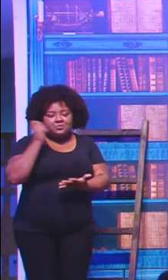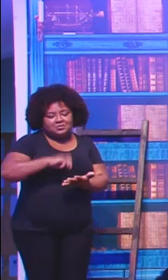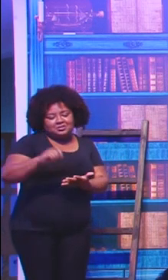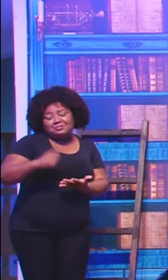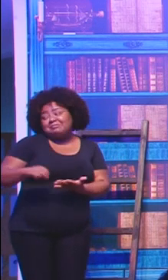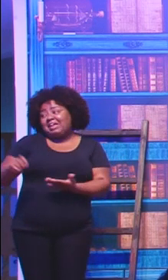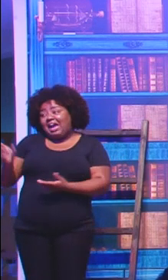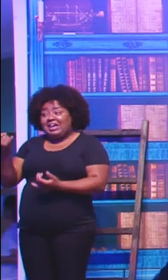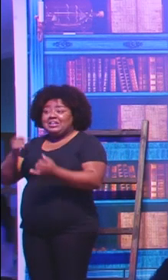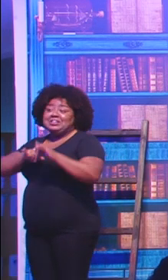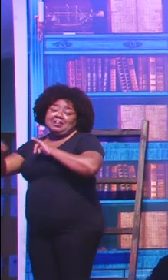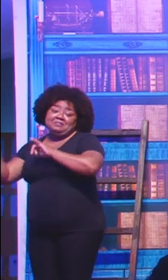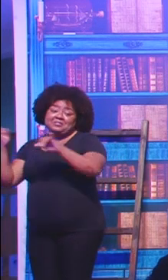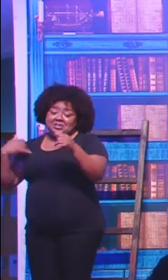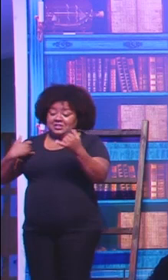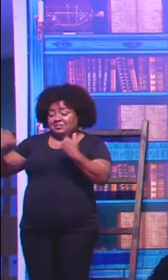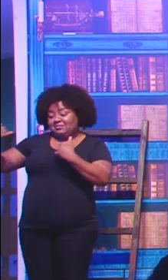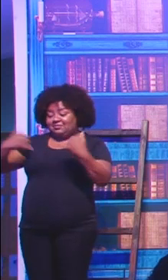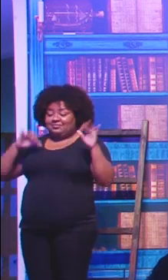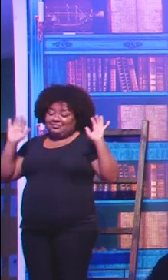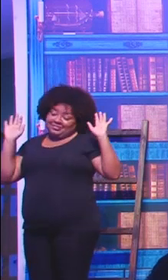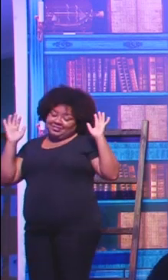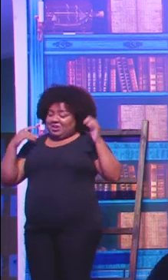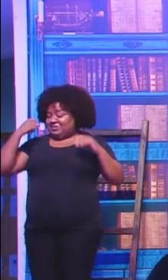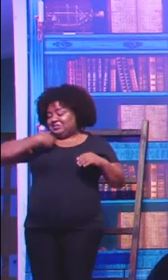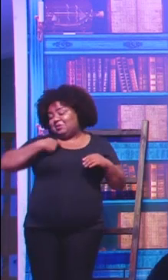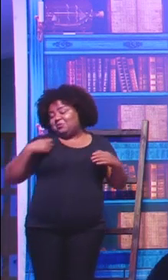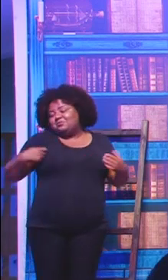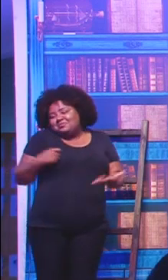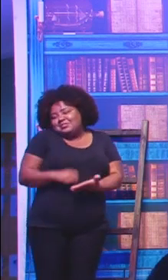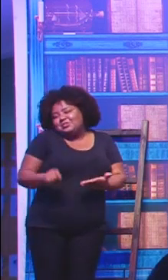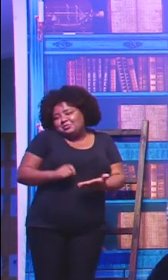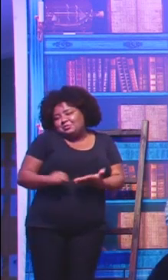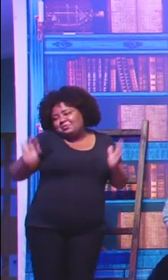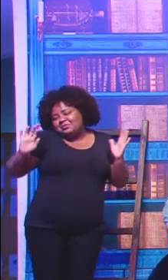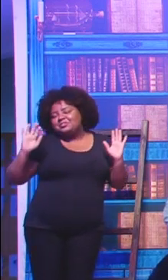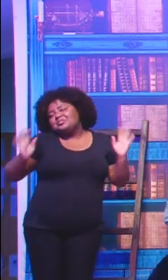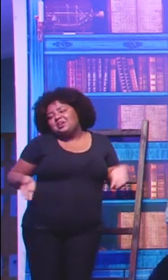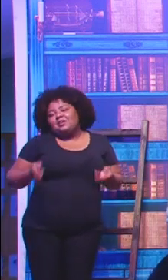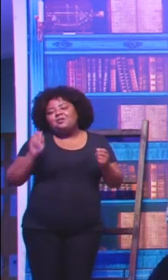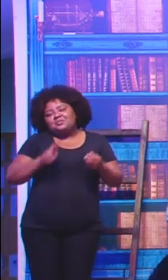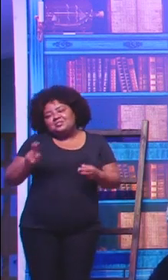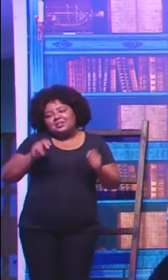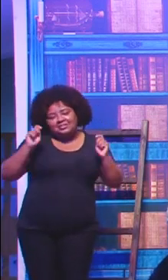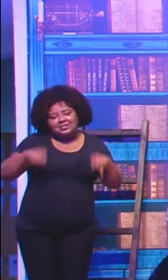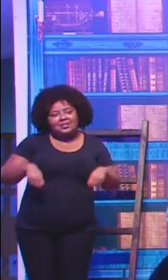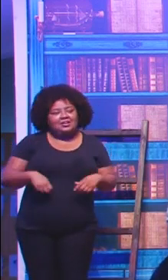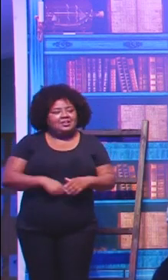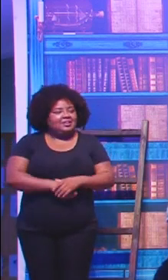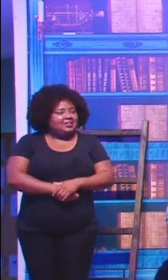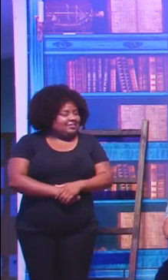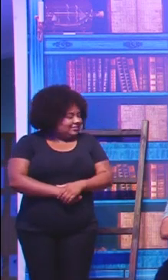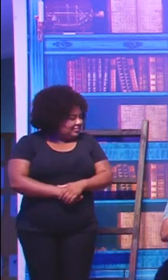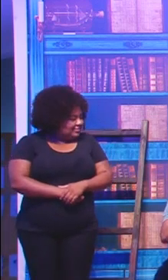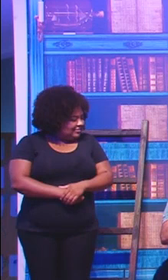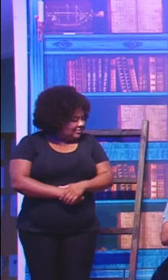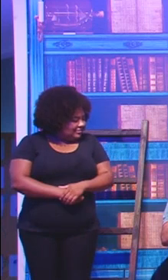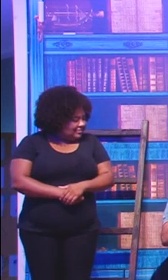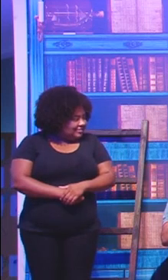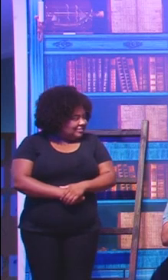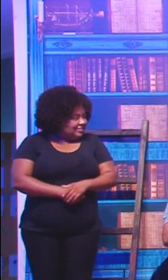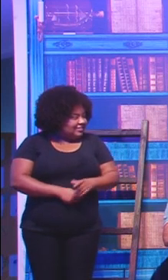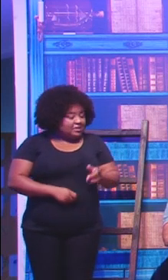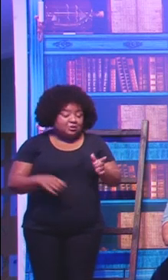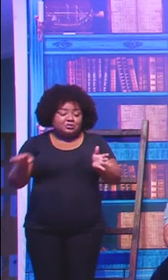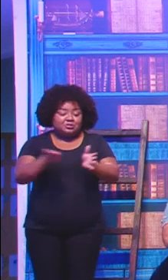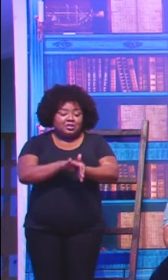digo, ah, se estão falando, eu acho que eu sou, né? Então, eu posso já usar... Mas eu tinha até esse pudor de falar. Você já coloca no papel escritor, né? Quando